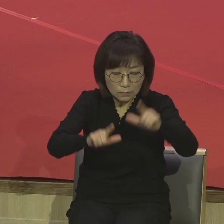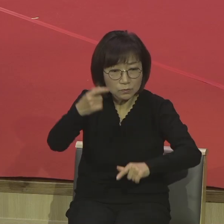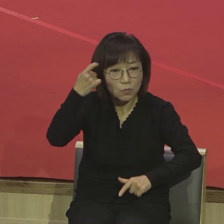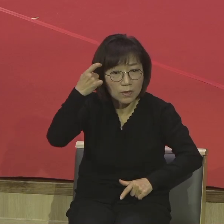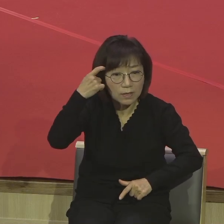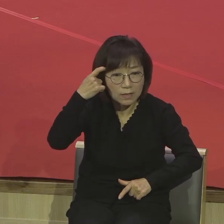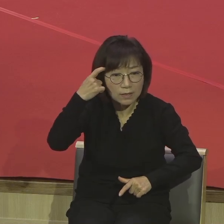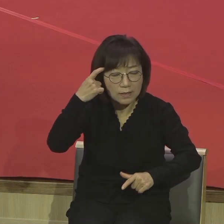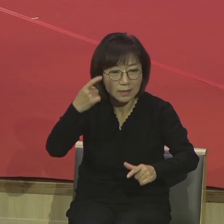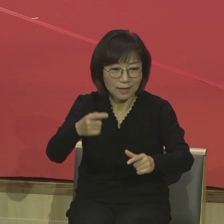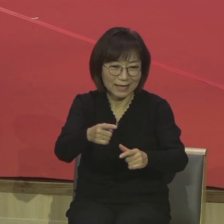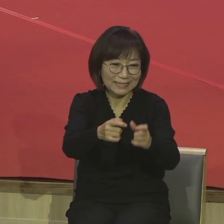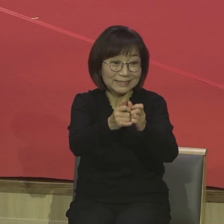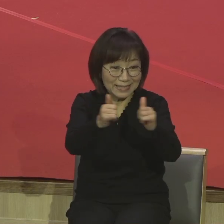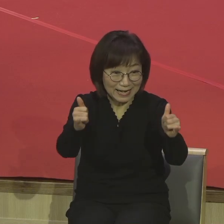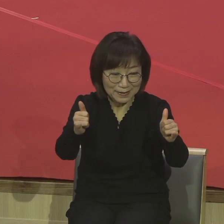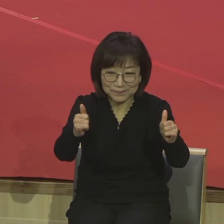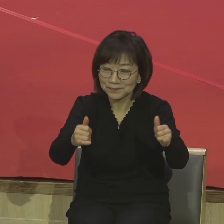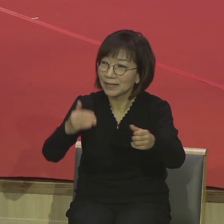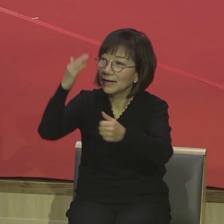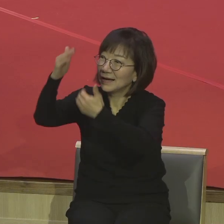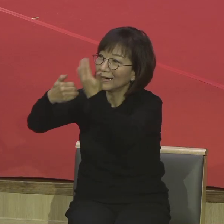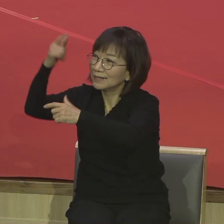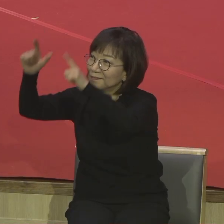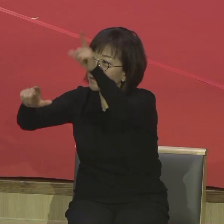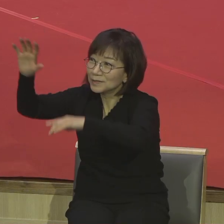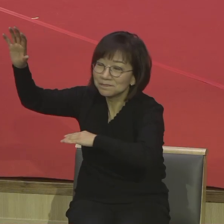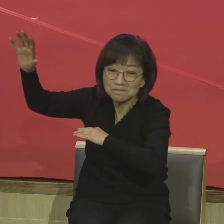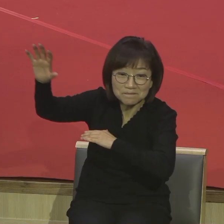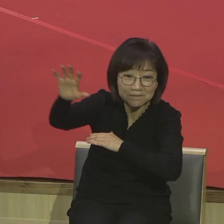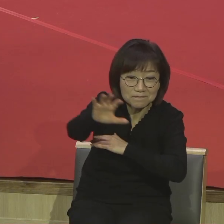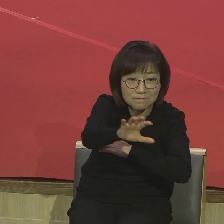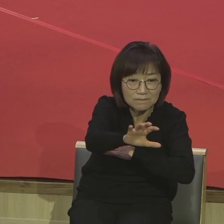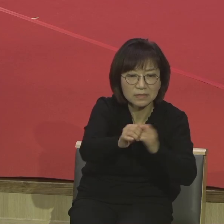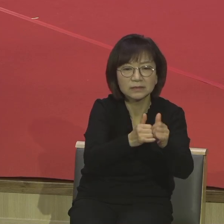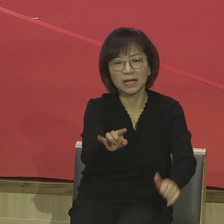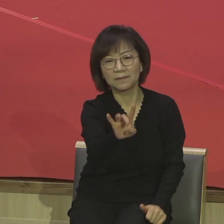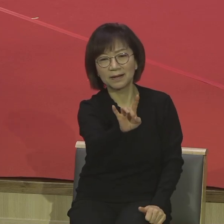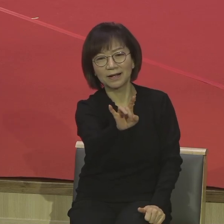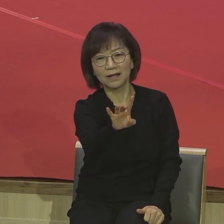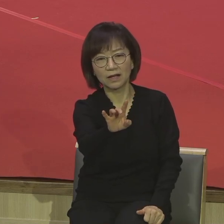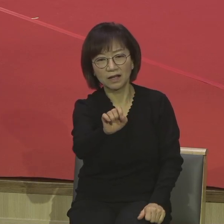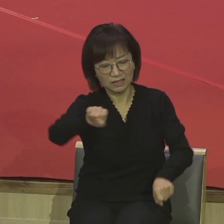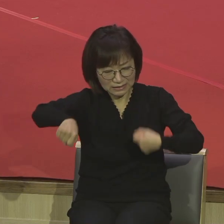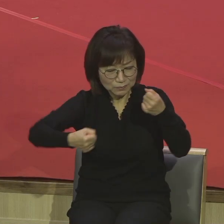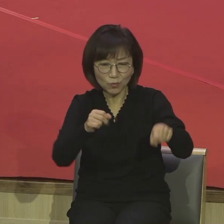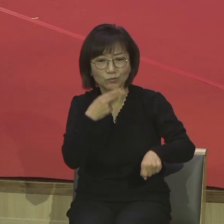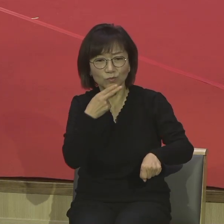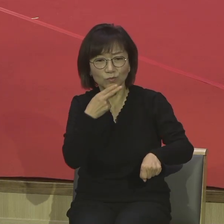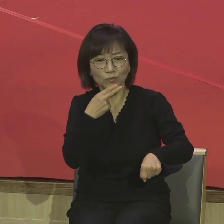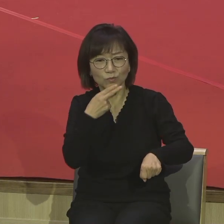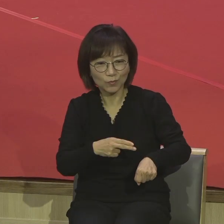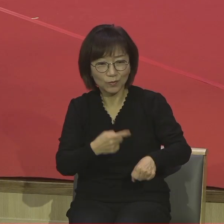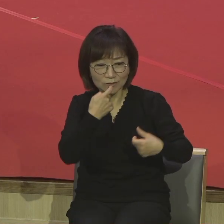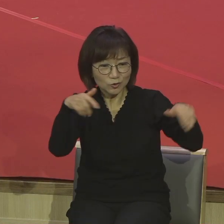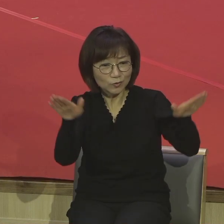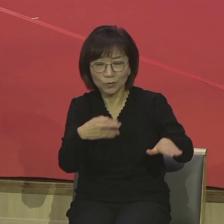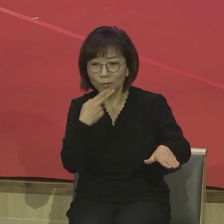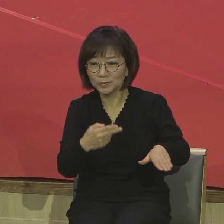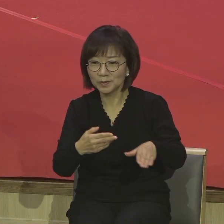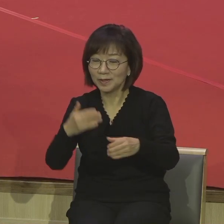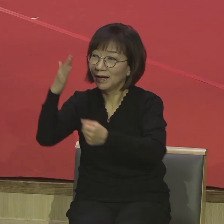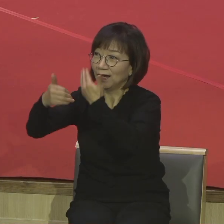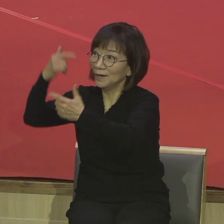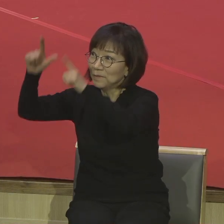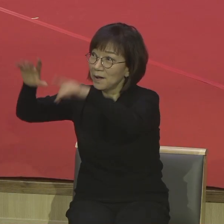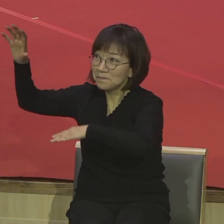하나님의 형상으로 지음받은 인간을 하나님께서 가장 소중히 여기고 존귀한 존재로